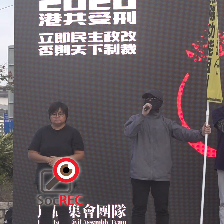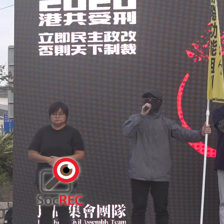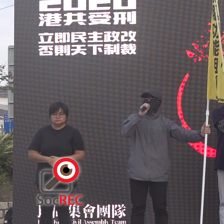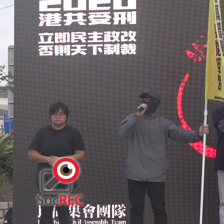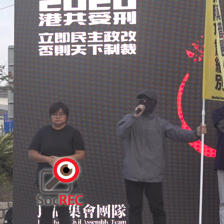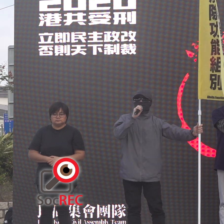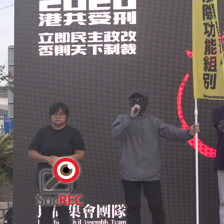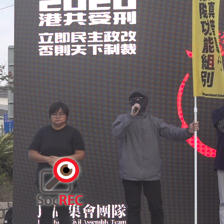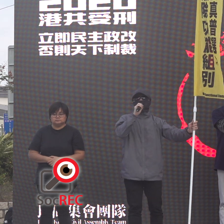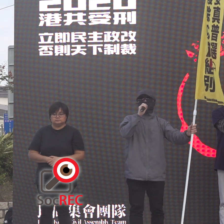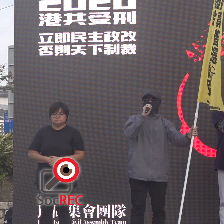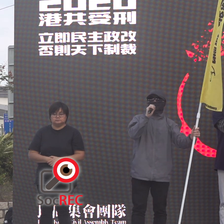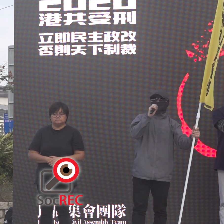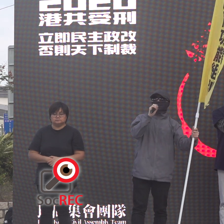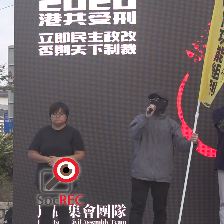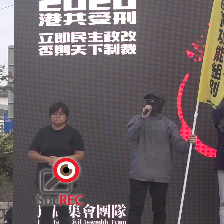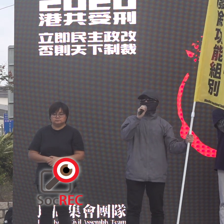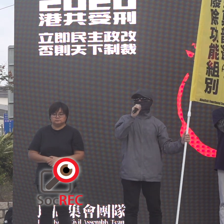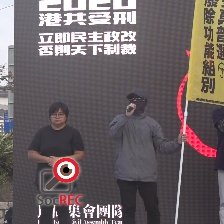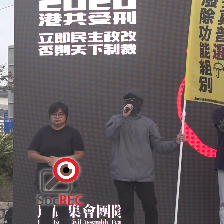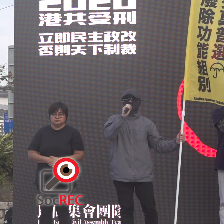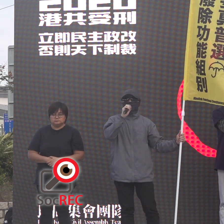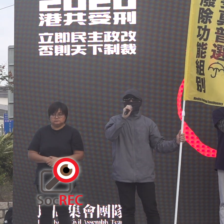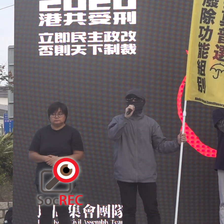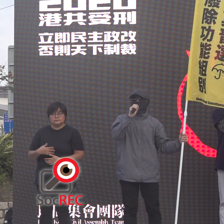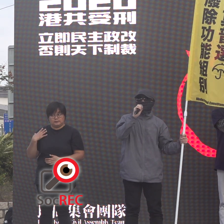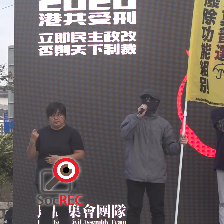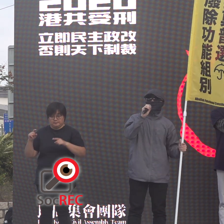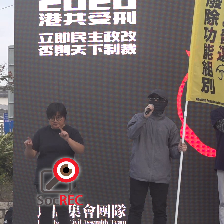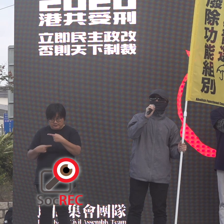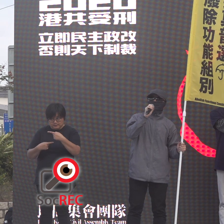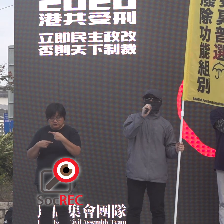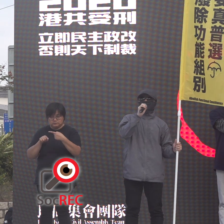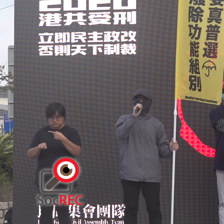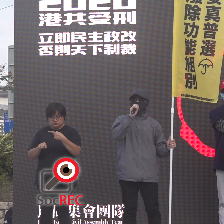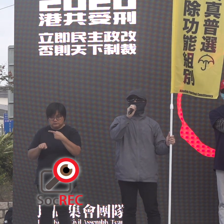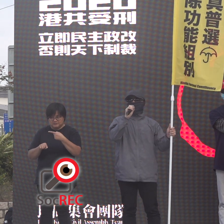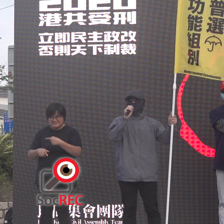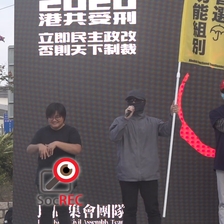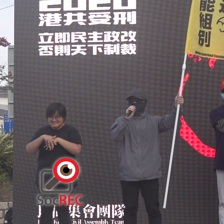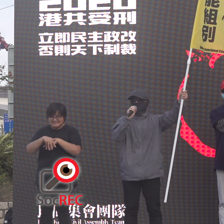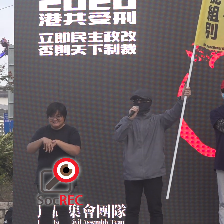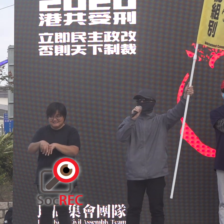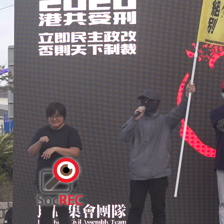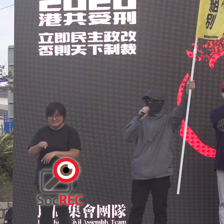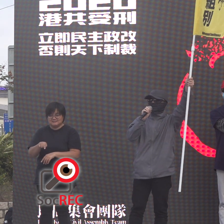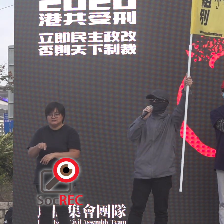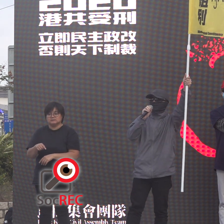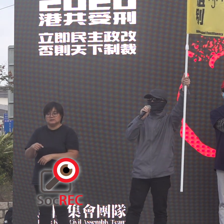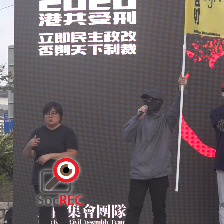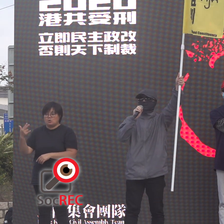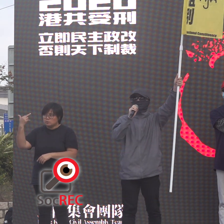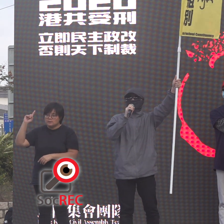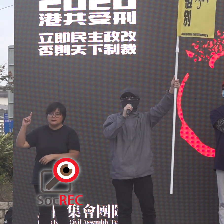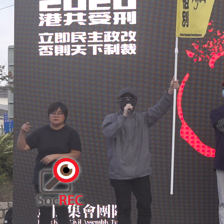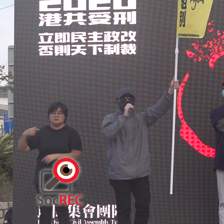直到元旦，我們如果大家記得在元旦日的遊行，大家會見到我們就再次舉回這些的